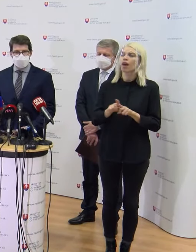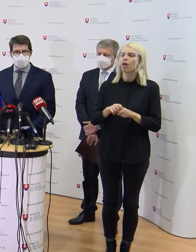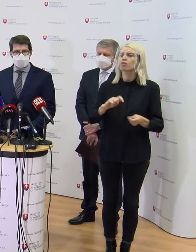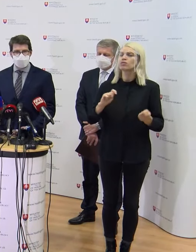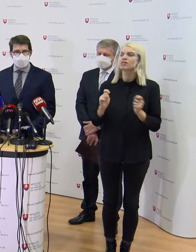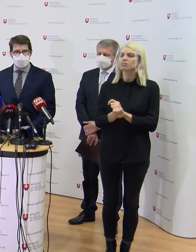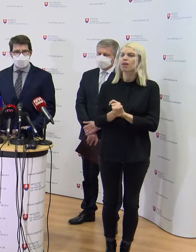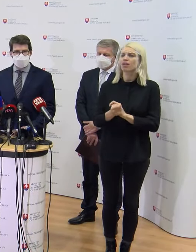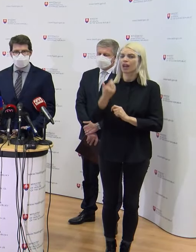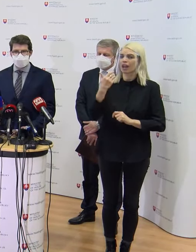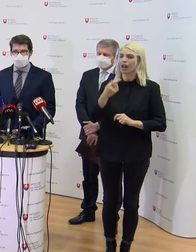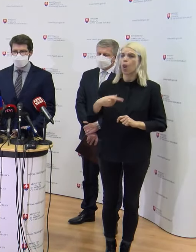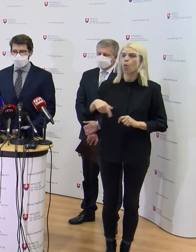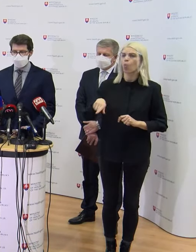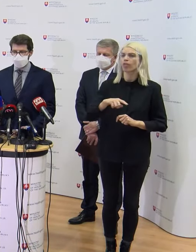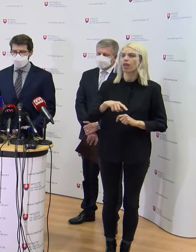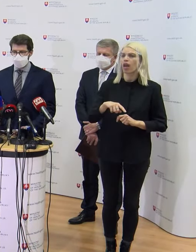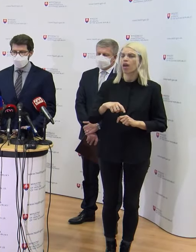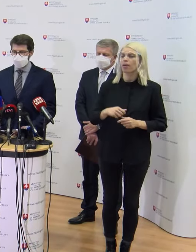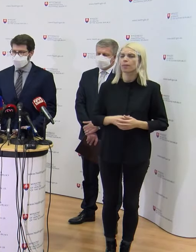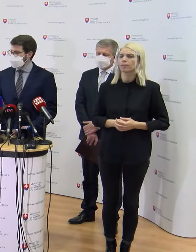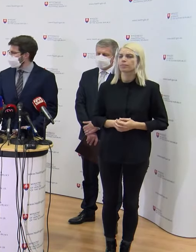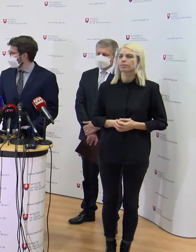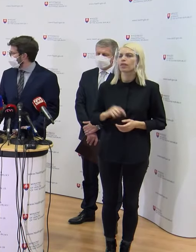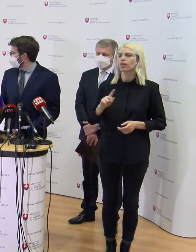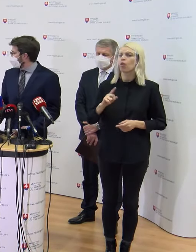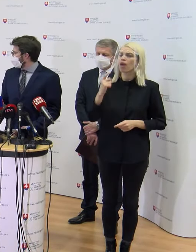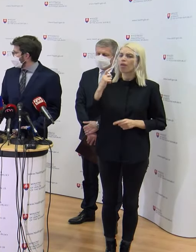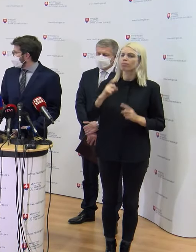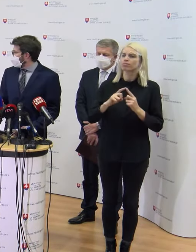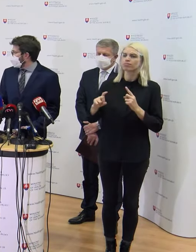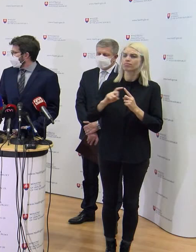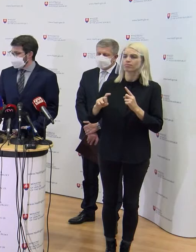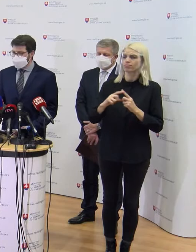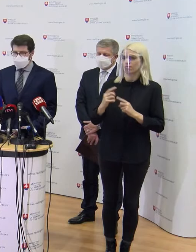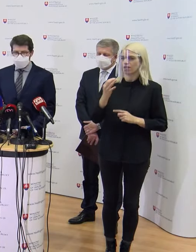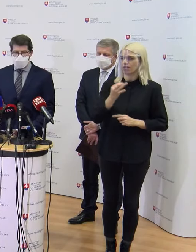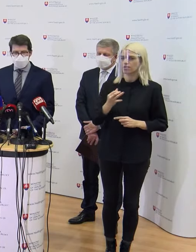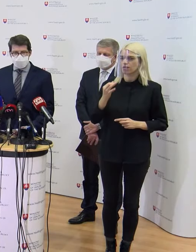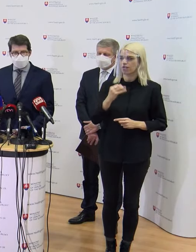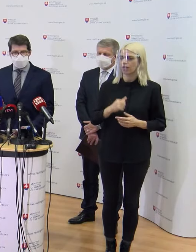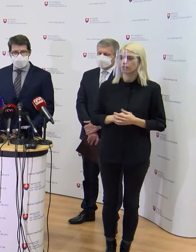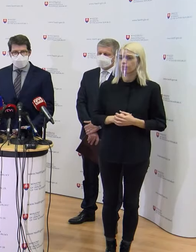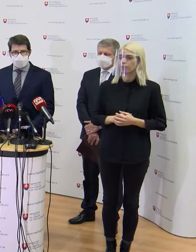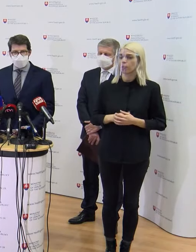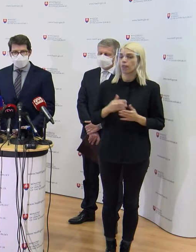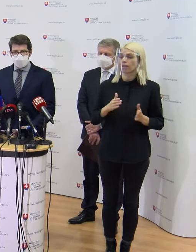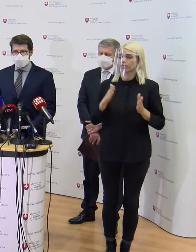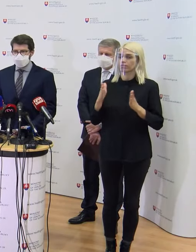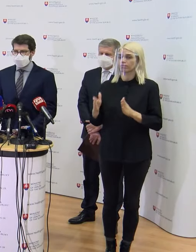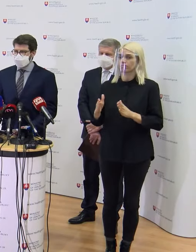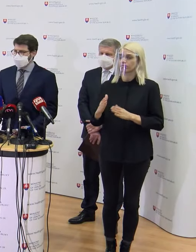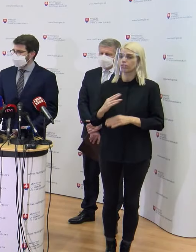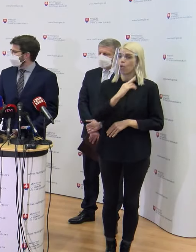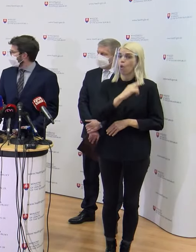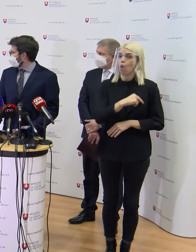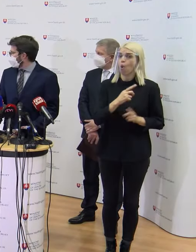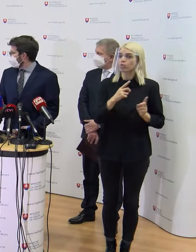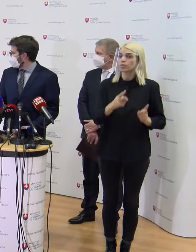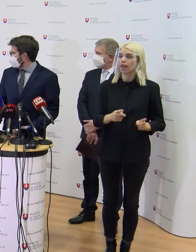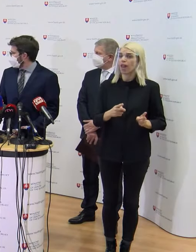tá vzorka ľudí, ktorá sa chodí dávať testovať. Naopak pri hospitalizáciách oproti minulému